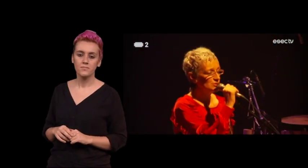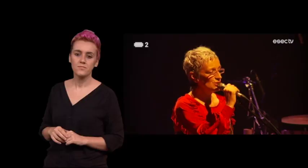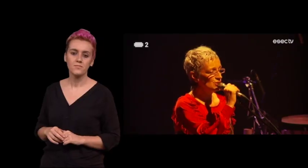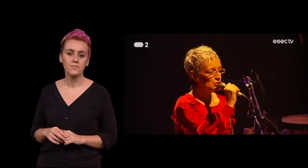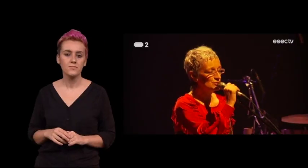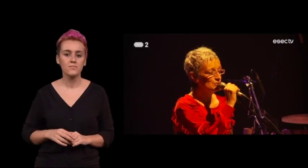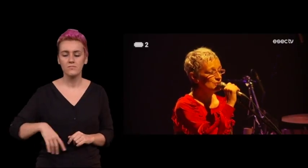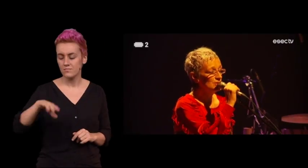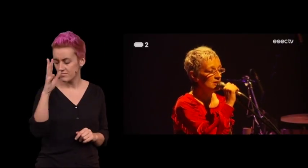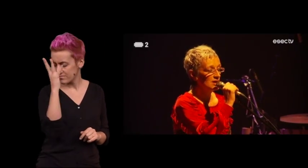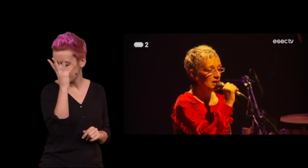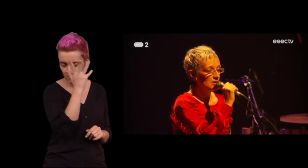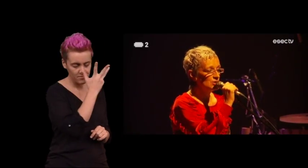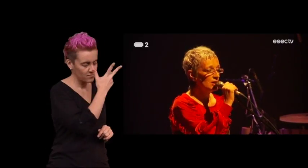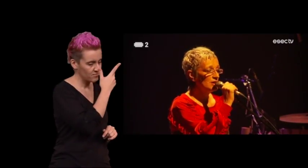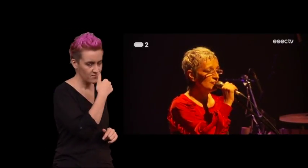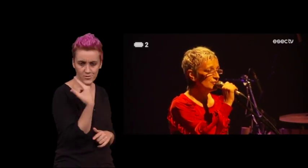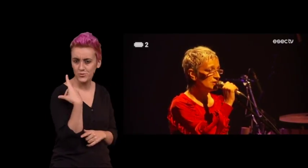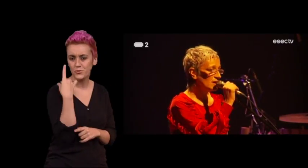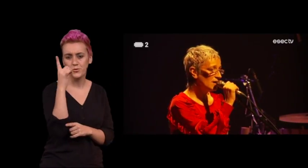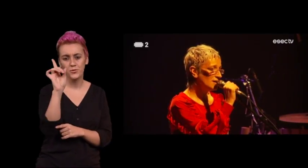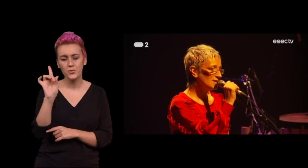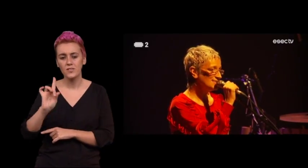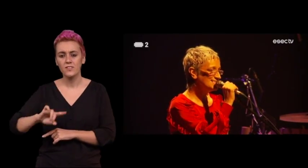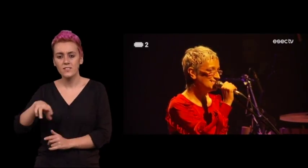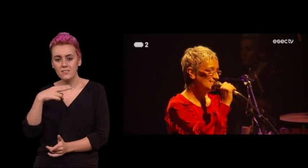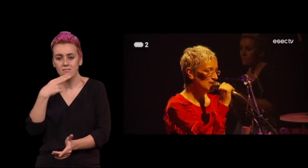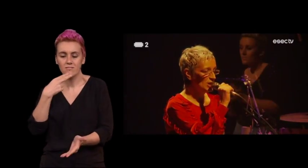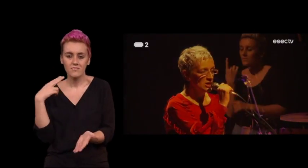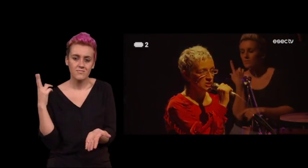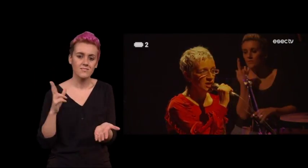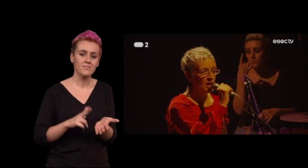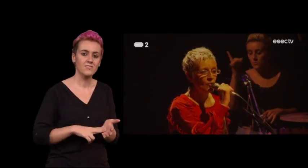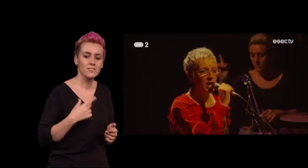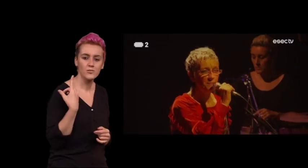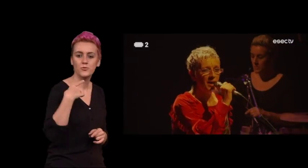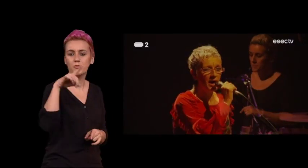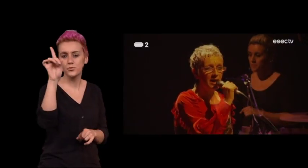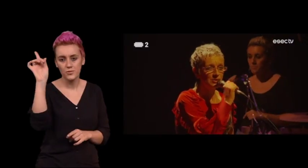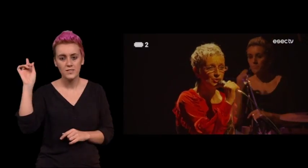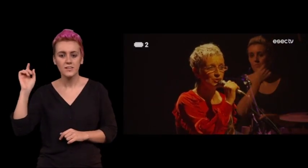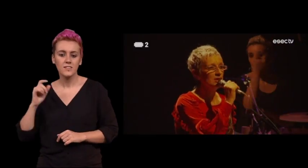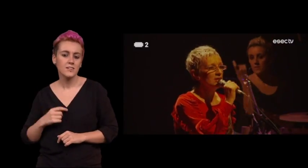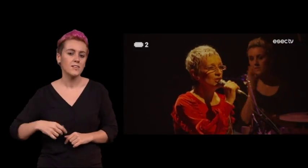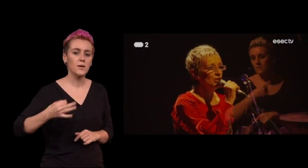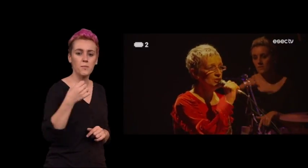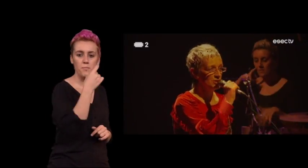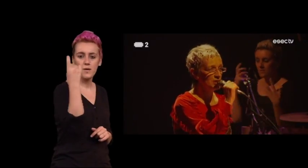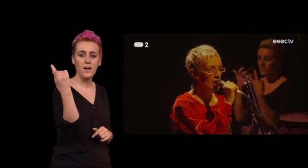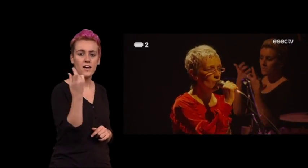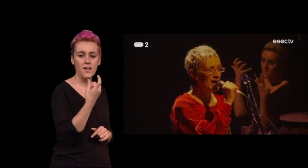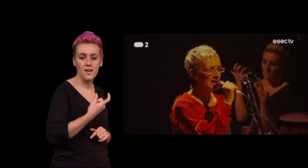Não é triste, nem verdade. Não é paz